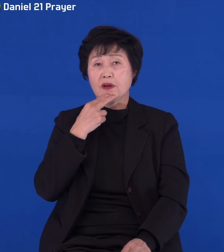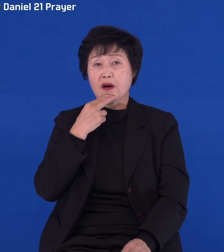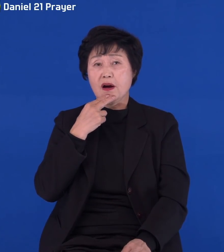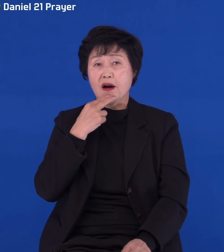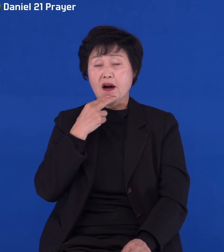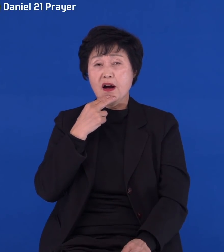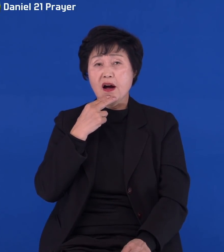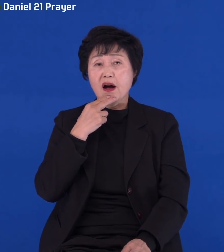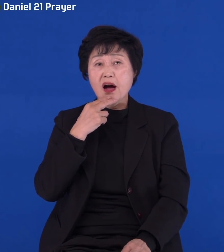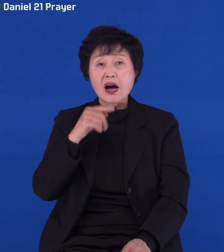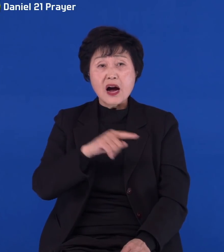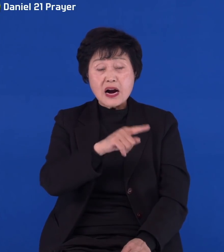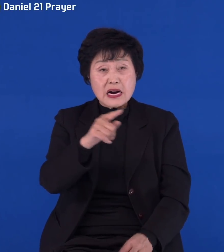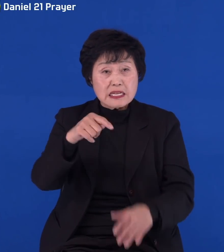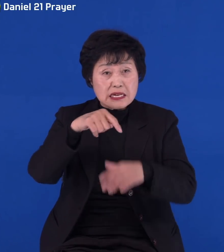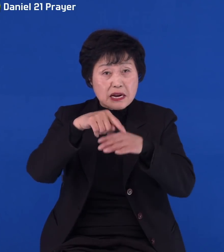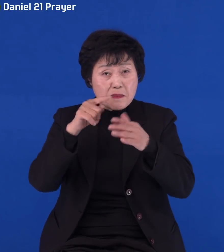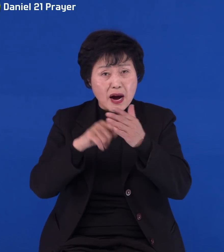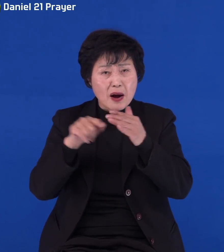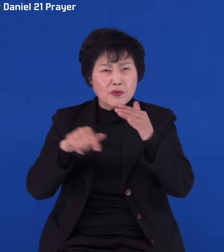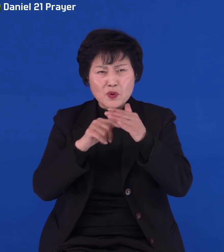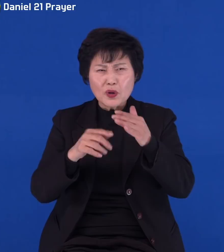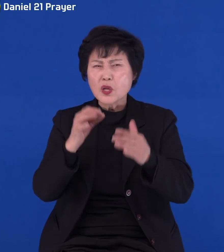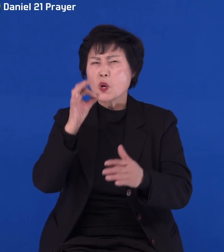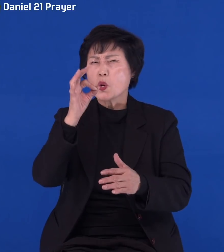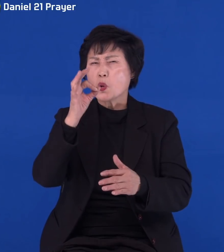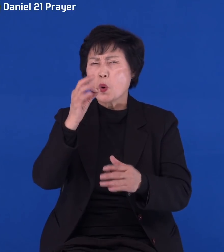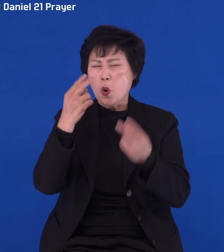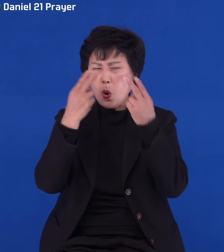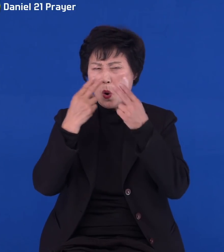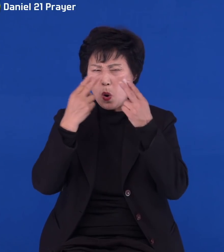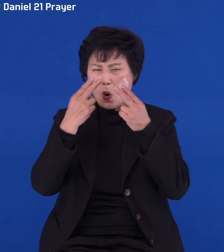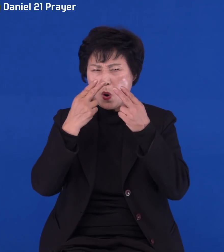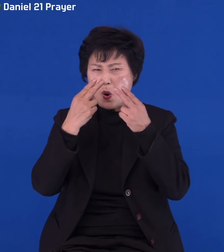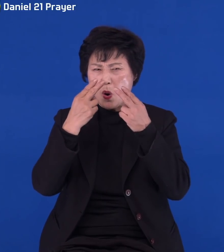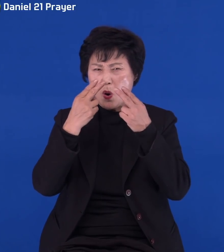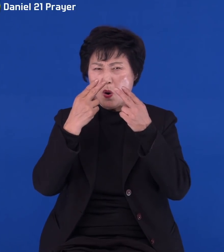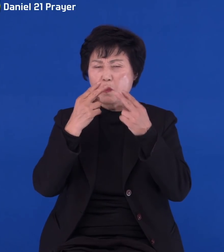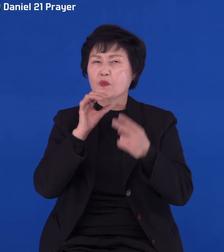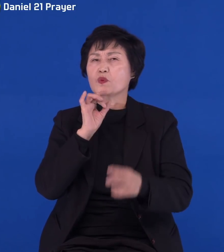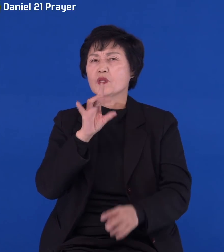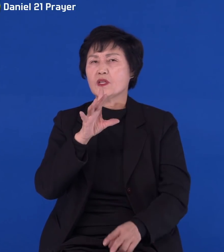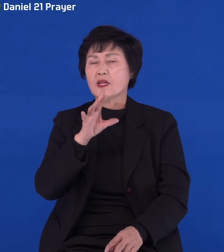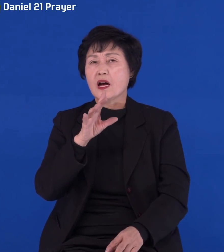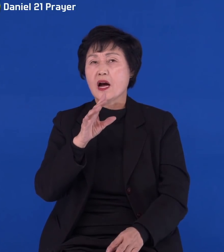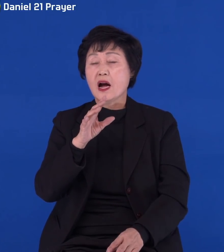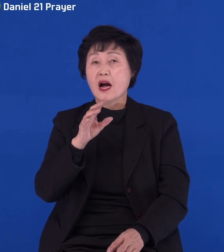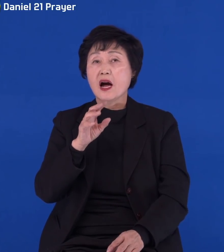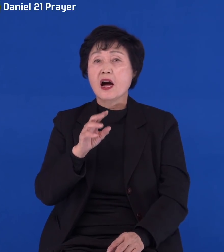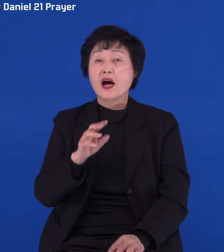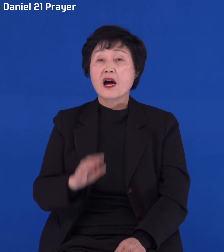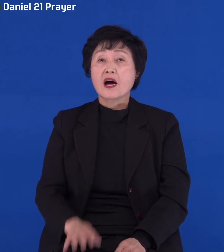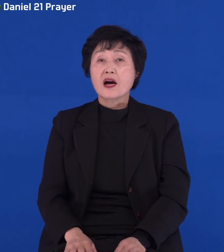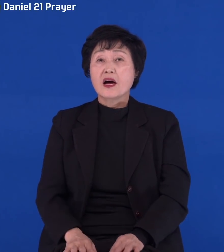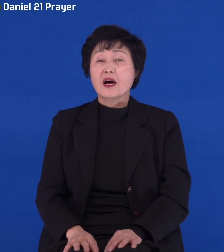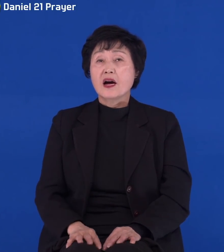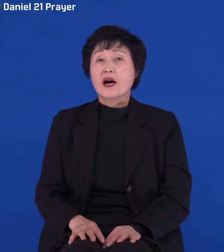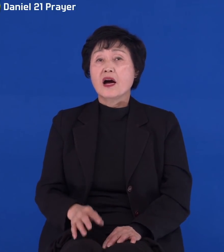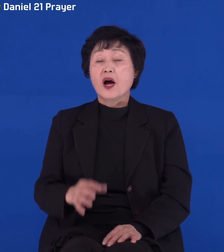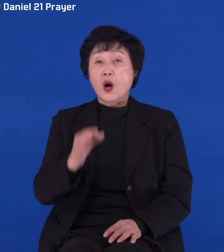가운데는 온통 돈이다. 온통 돈이면 다 다라는 것. 바알과 아세라, 돈을 벌어서